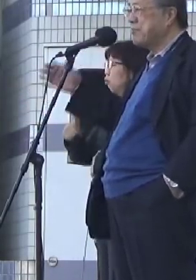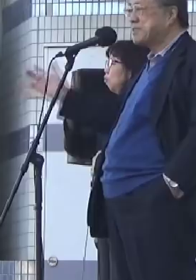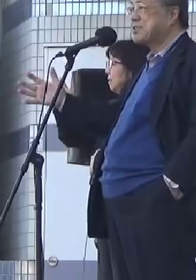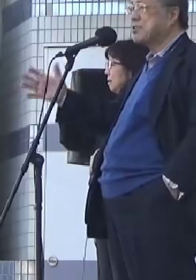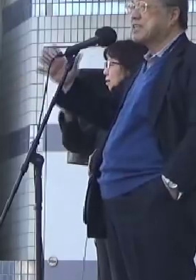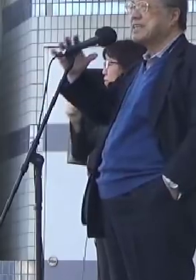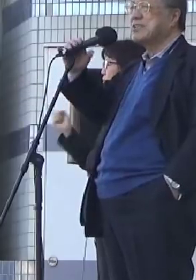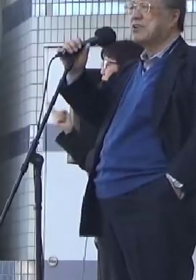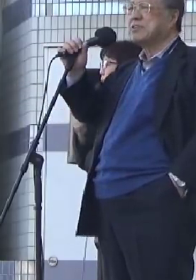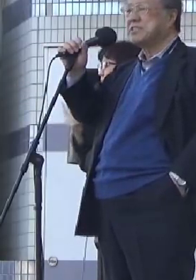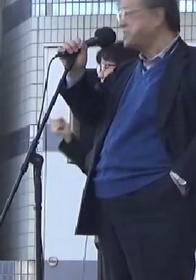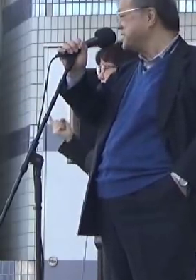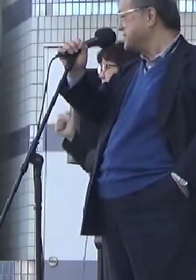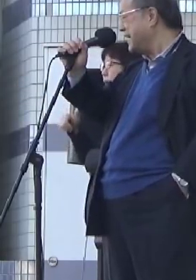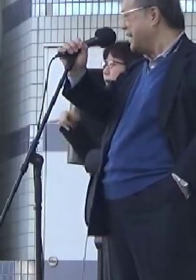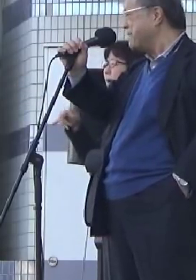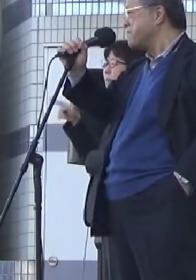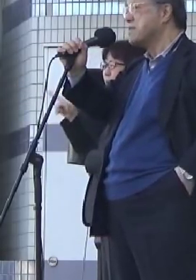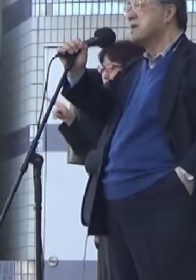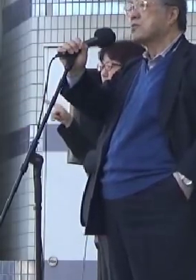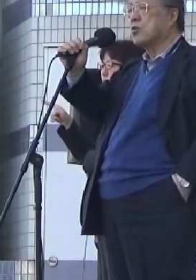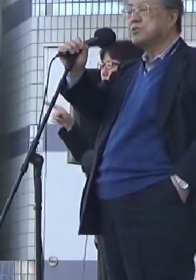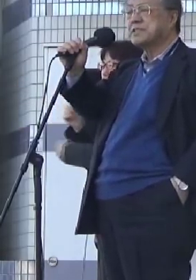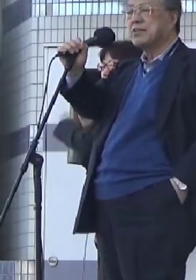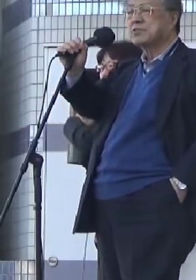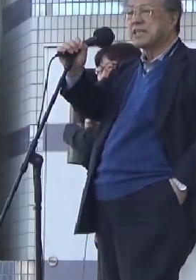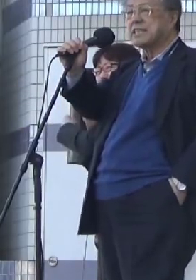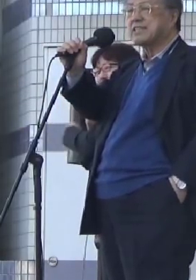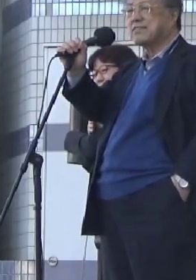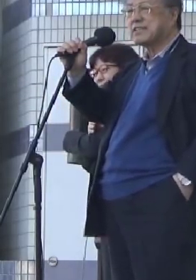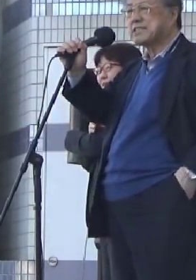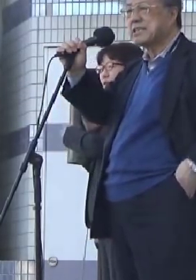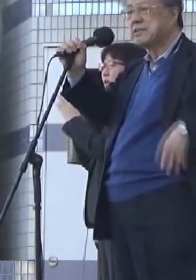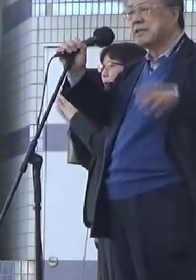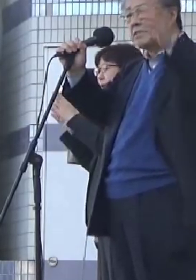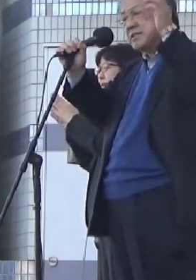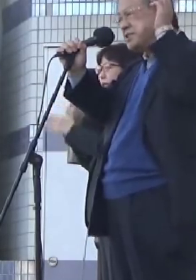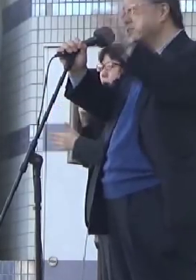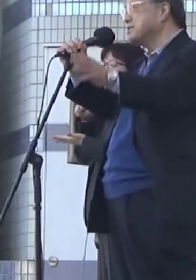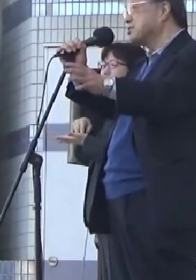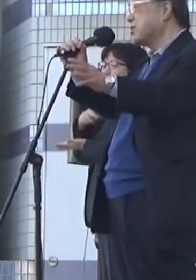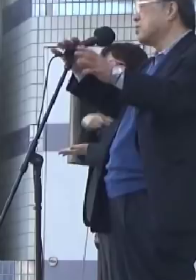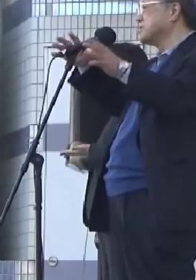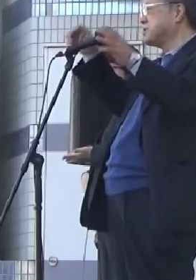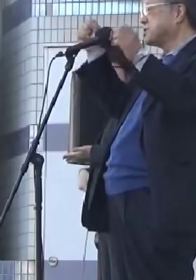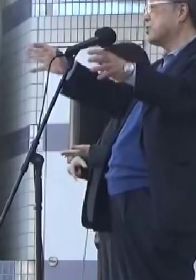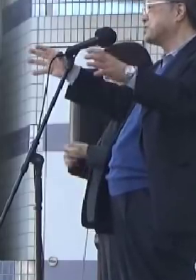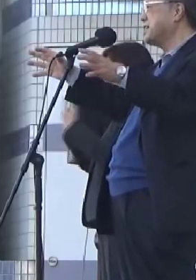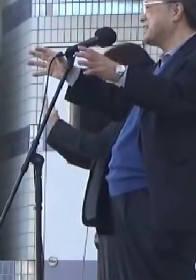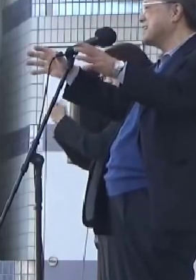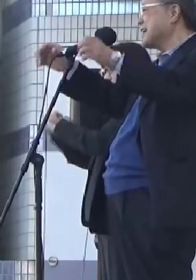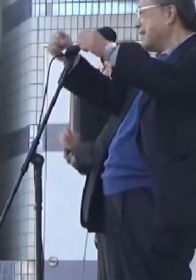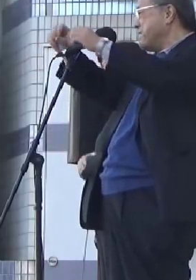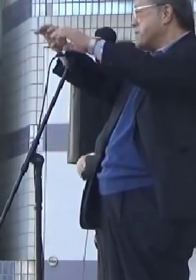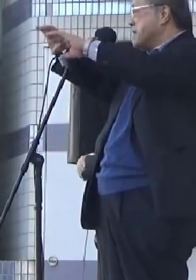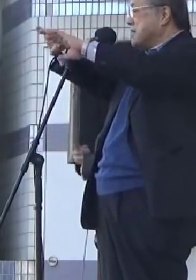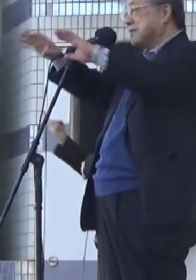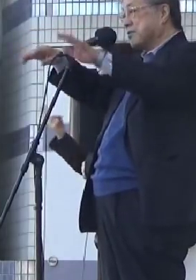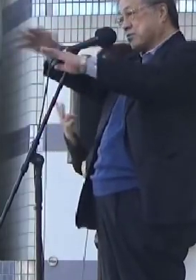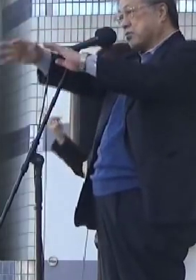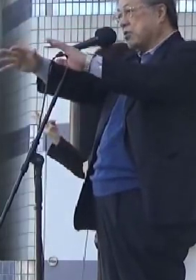安倍の別動隊の維新が候補者を立ててます。 維新と自公政権